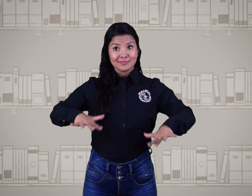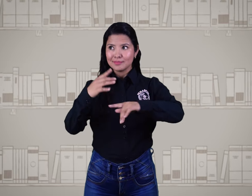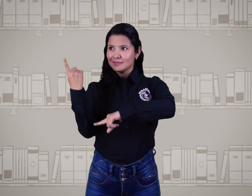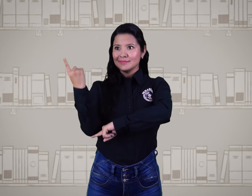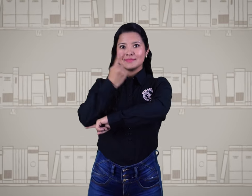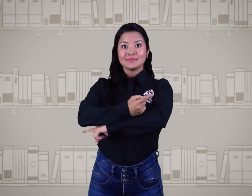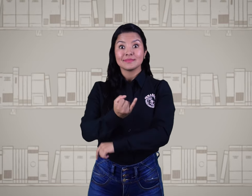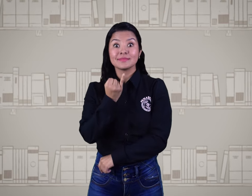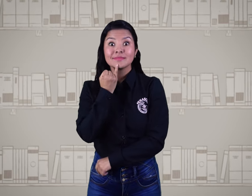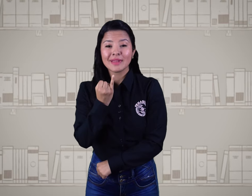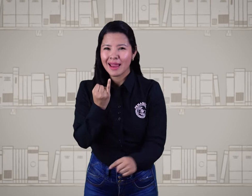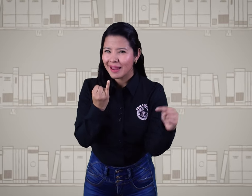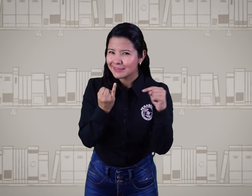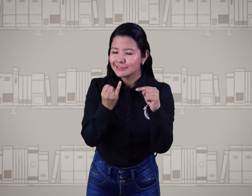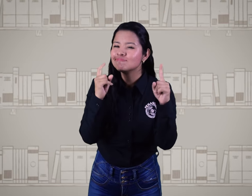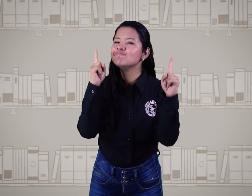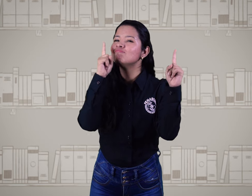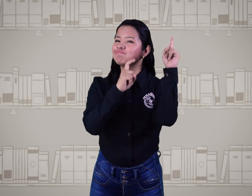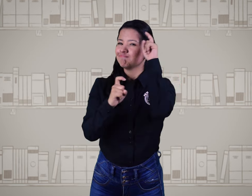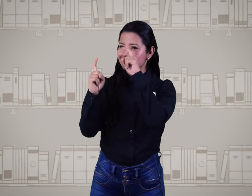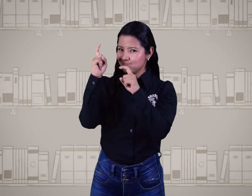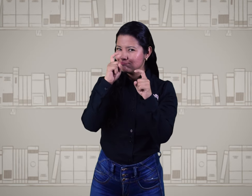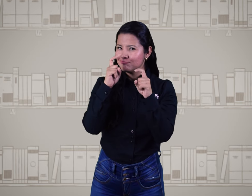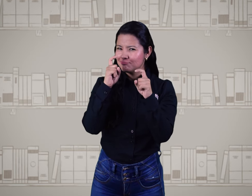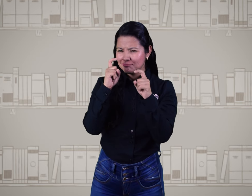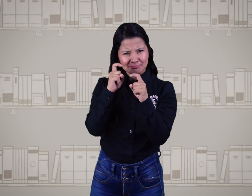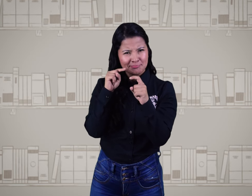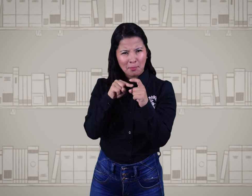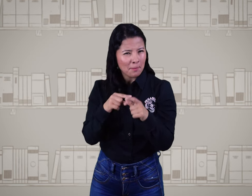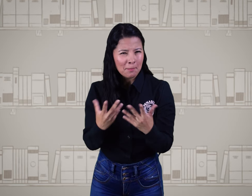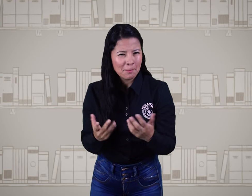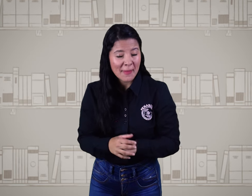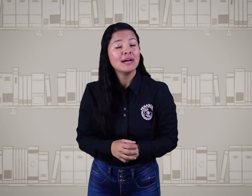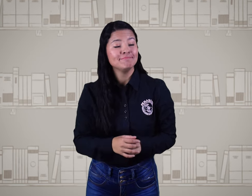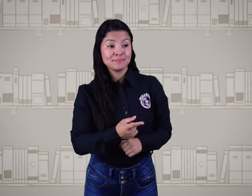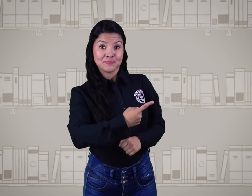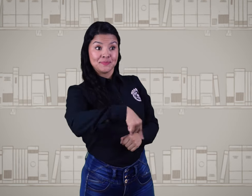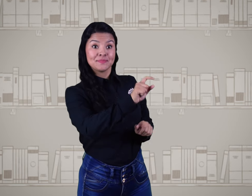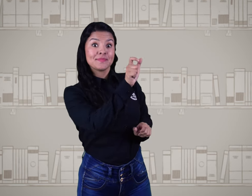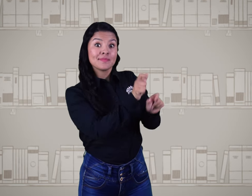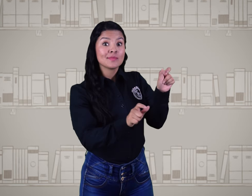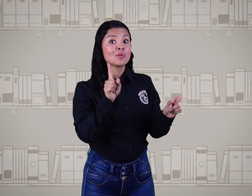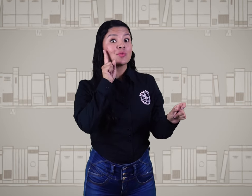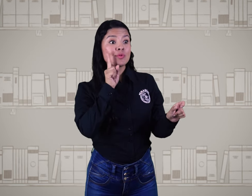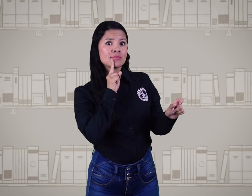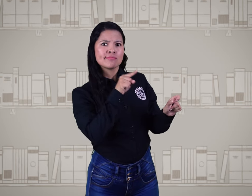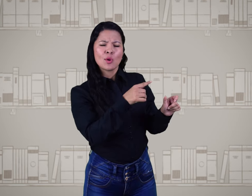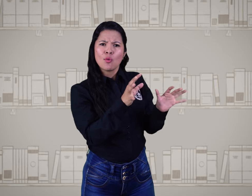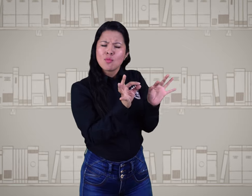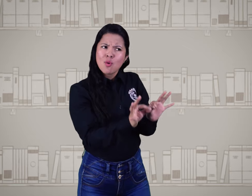En el Día del Idioma es importante reflexionar en lo indispensable del fortalecimiento de la primera lengua